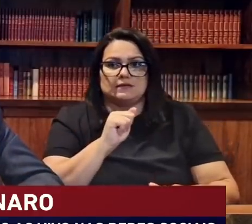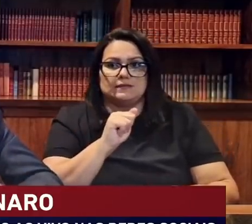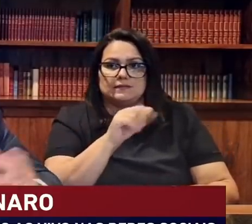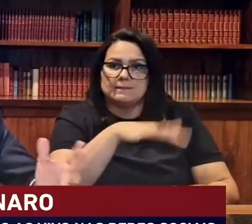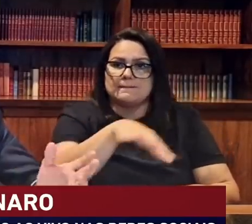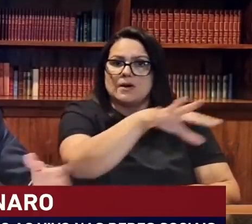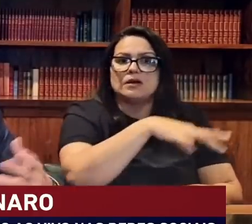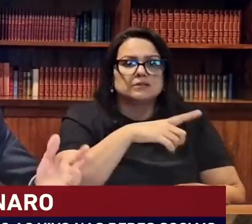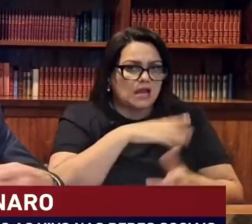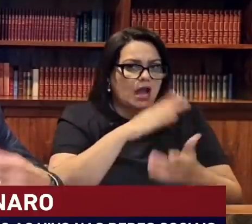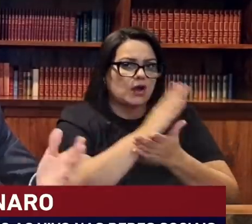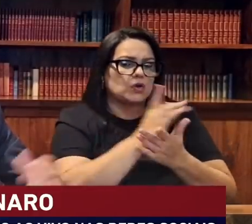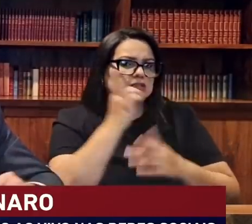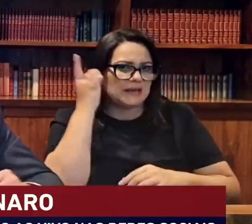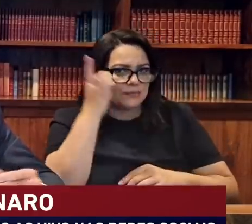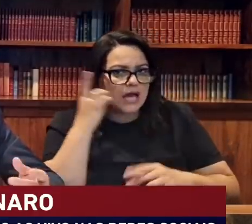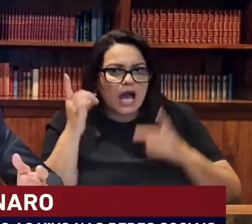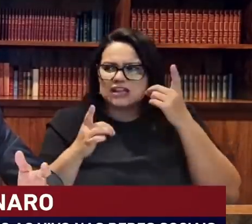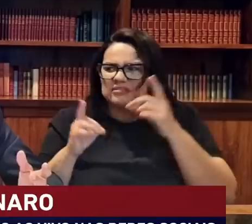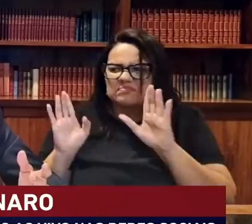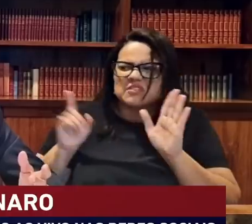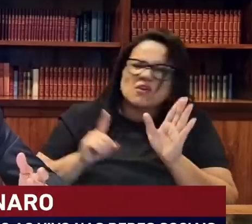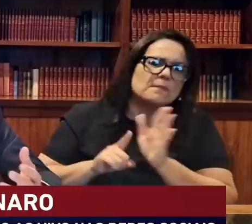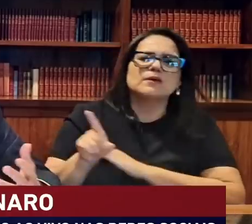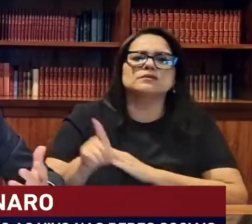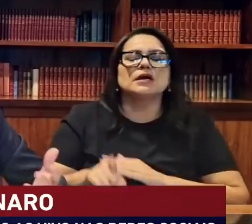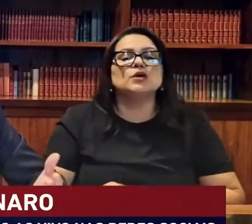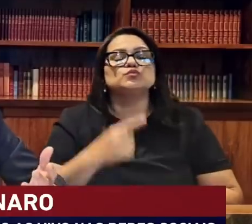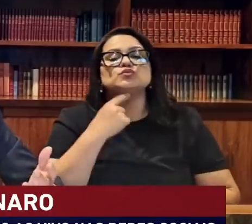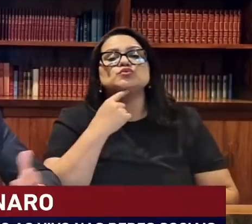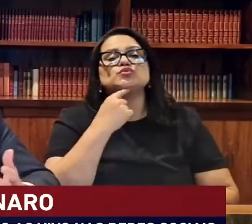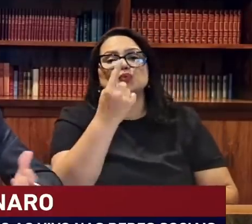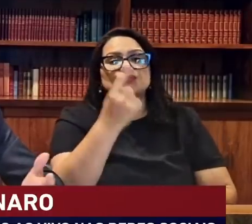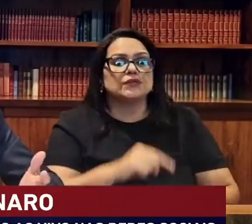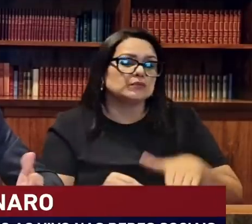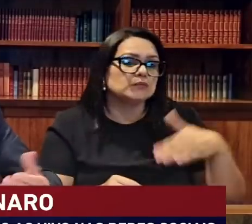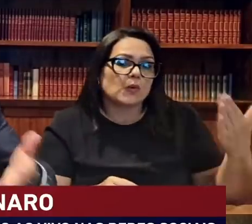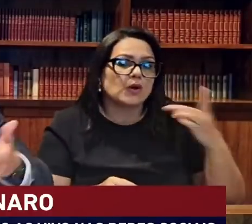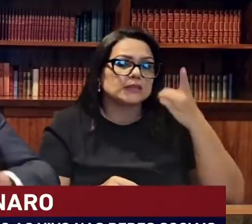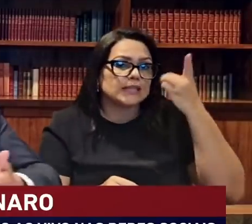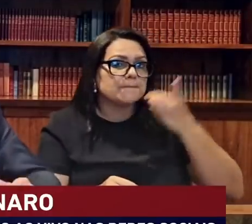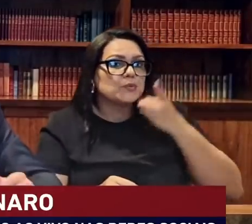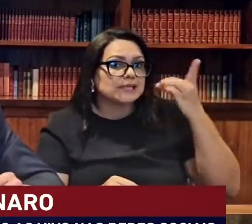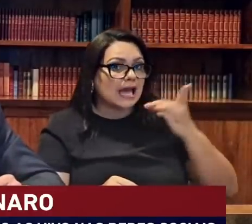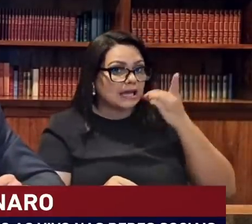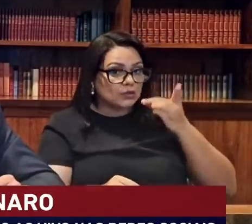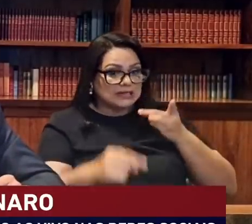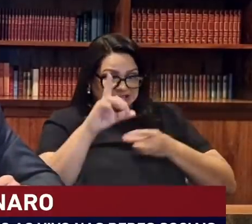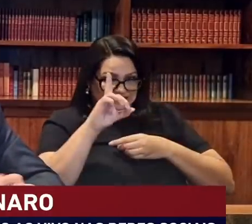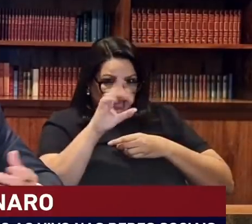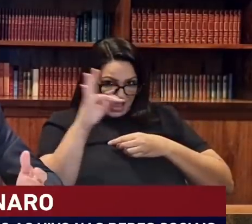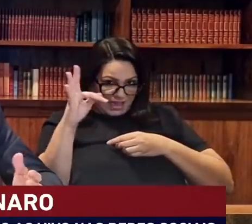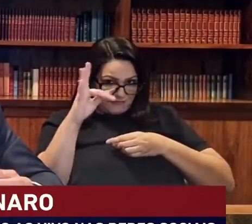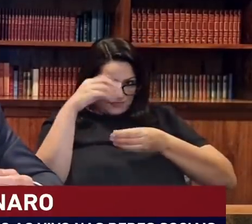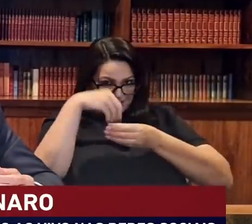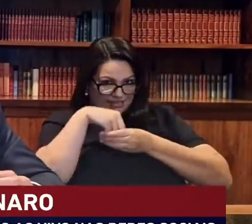Tem deputados aqui, não vou perguntar para não. Né? Eu duvido. Qual deputado, fora do DF, que